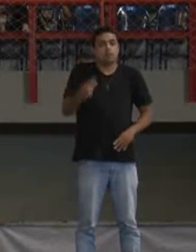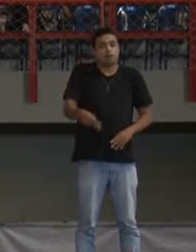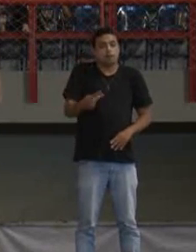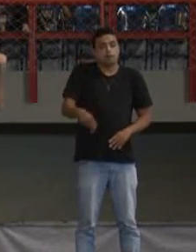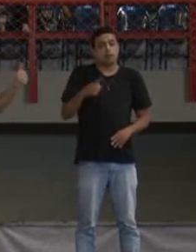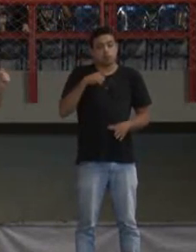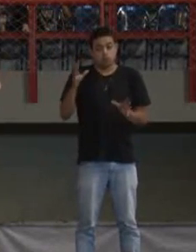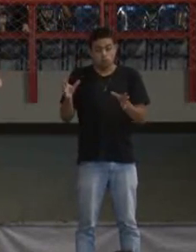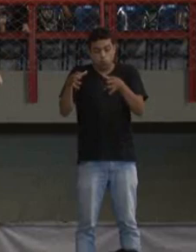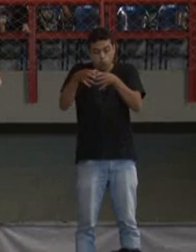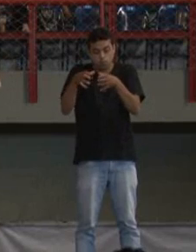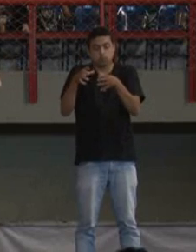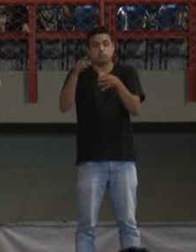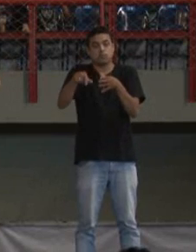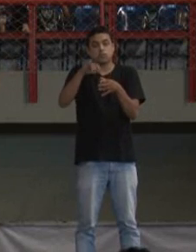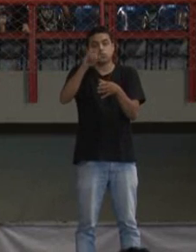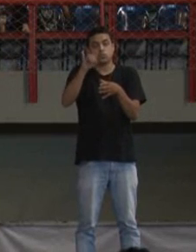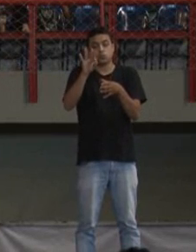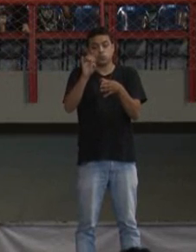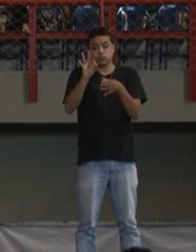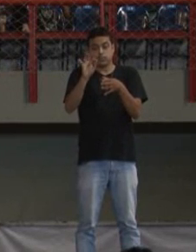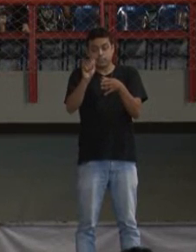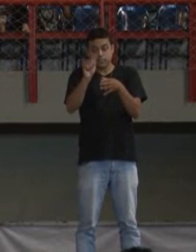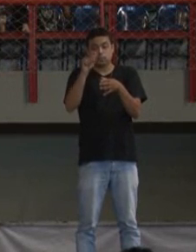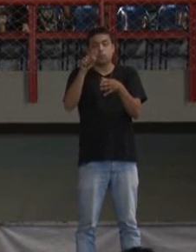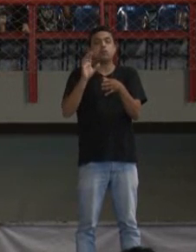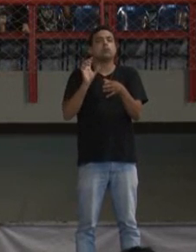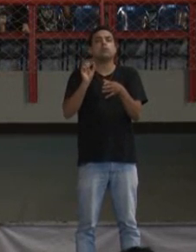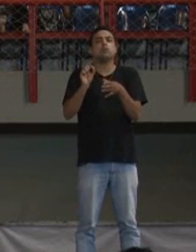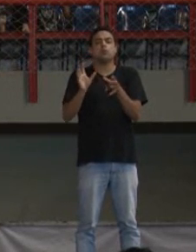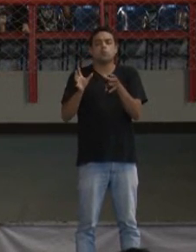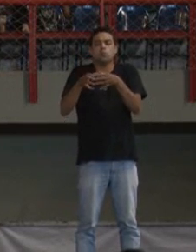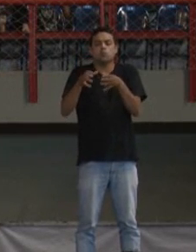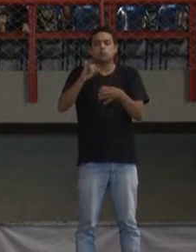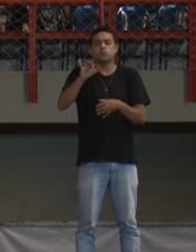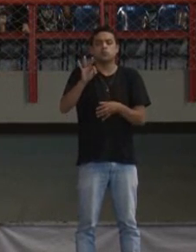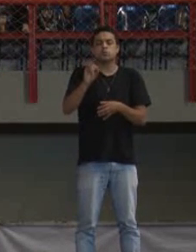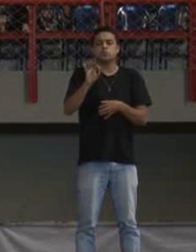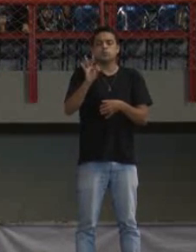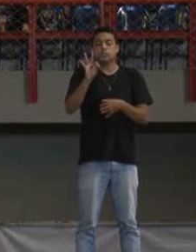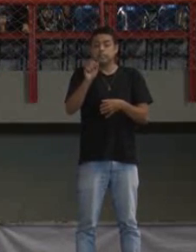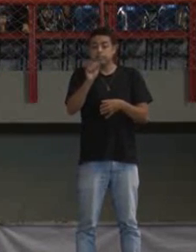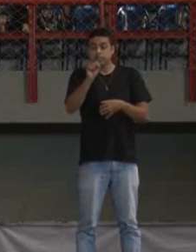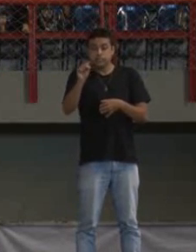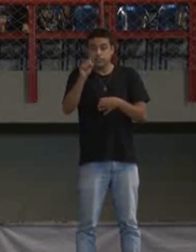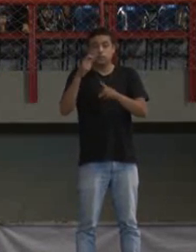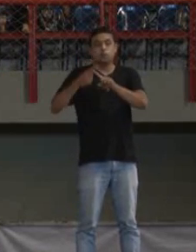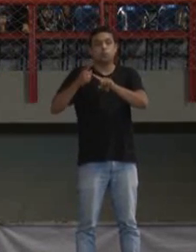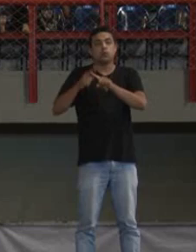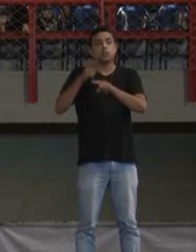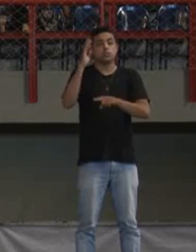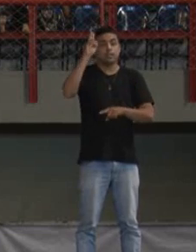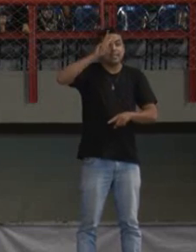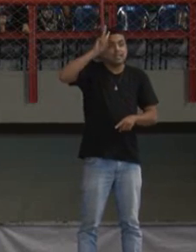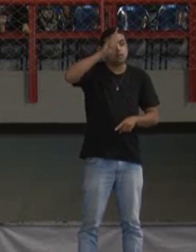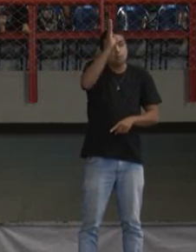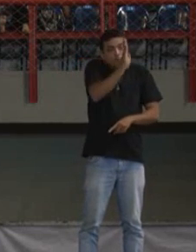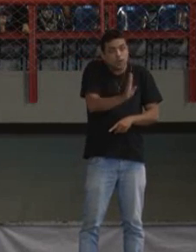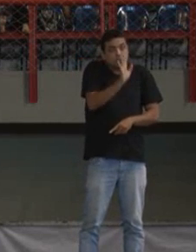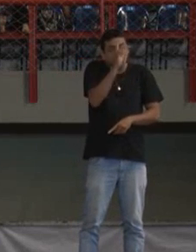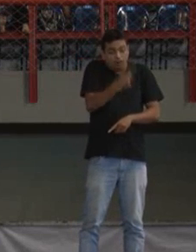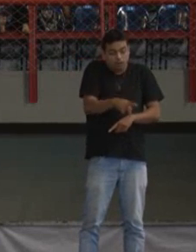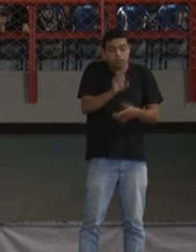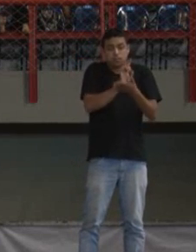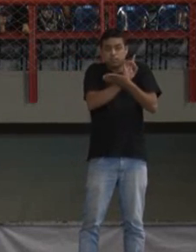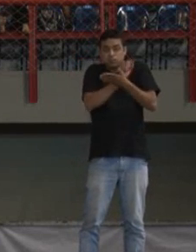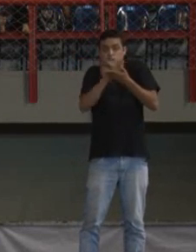criação da Companhia de Jesus, certo? Companhia de Jesus chegou a ser... Os jesuítas foram expulsos do Brasil, você se recorda disso?